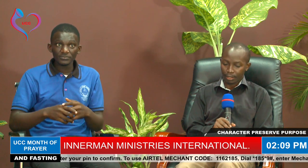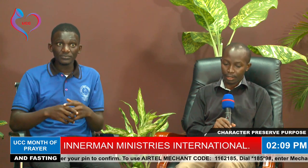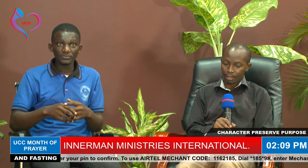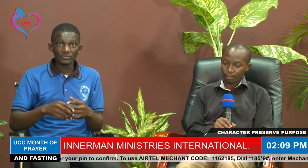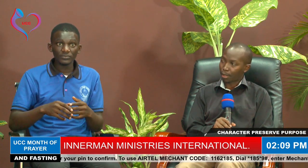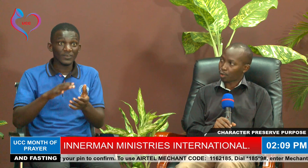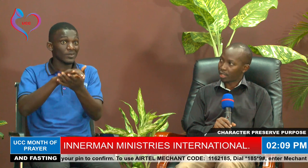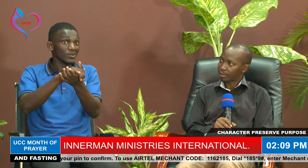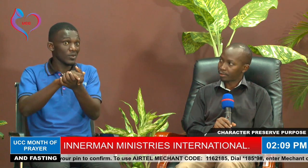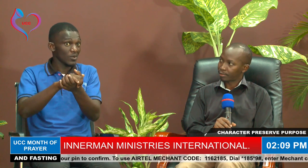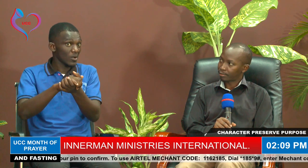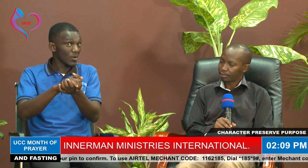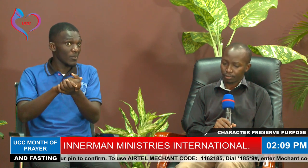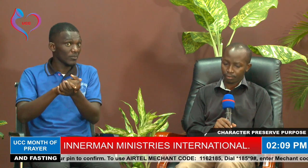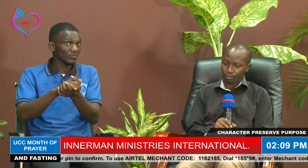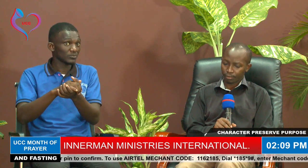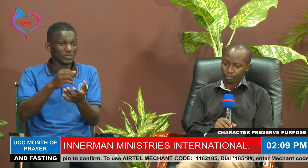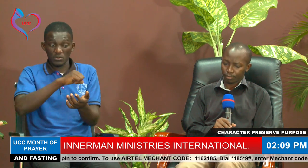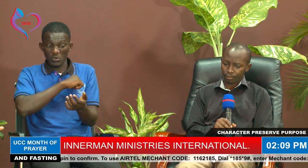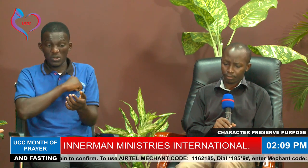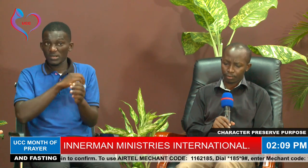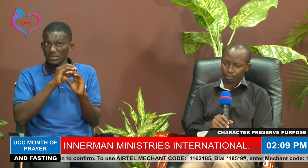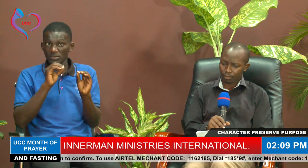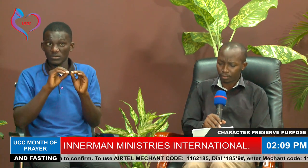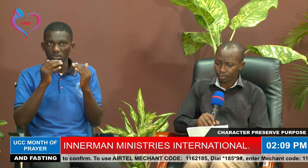naye nga balokole. Let us ask ourselves, obulokole kyeki?